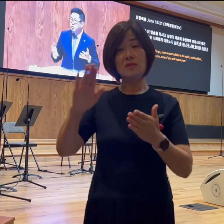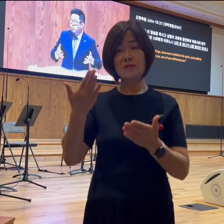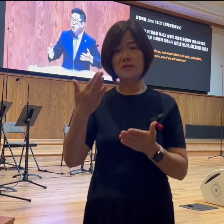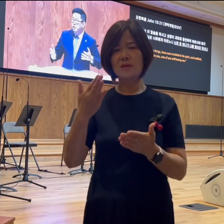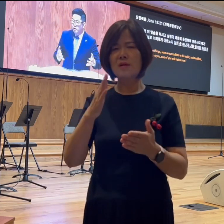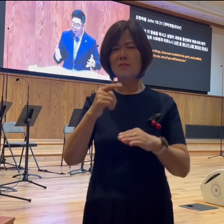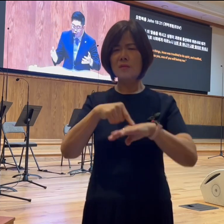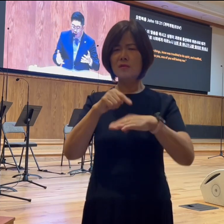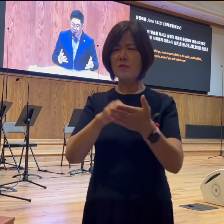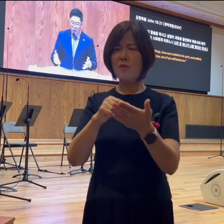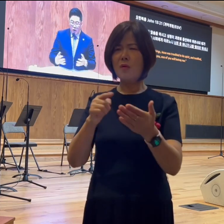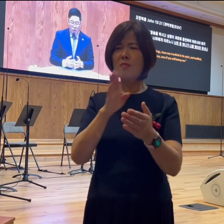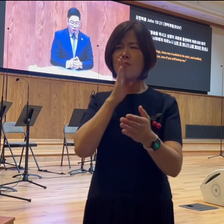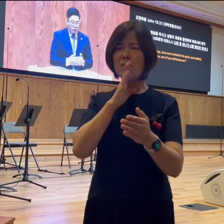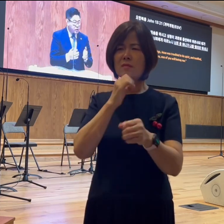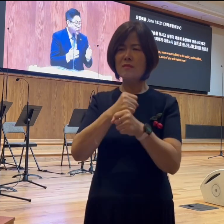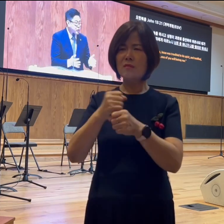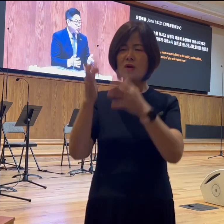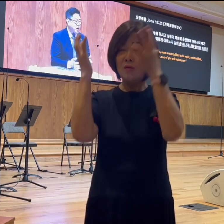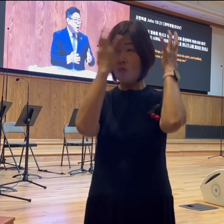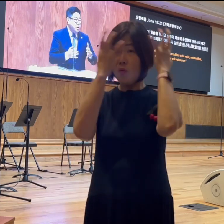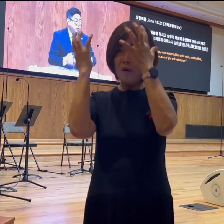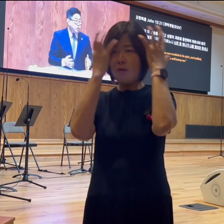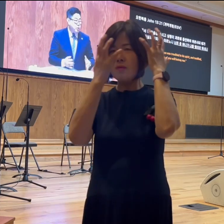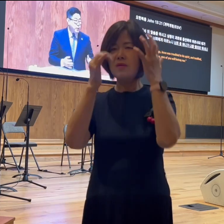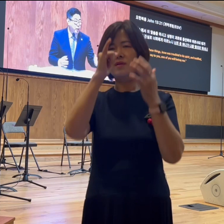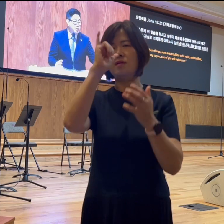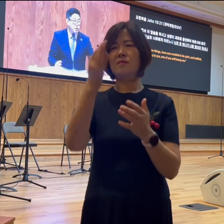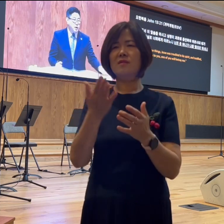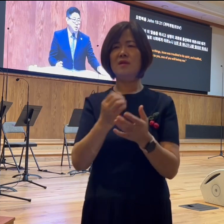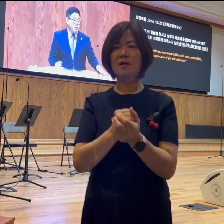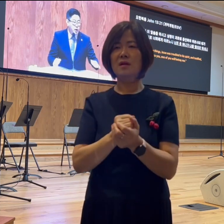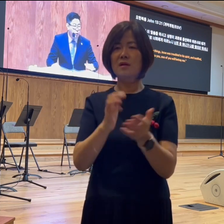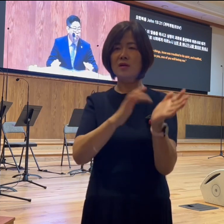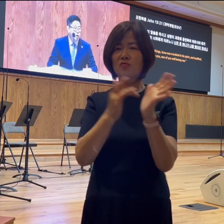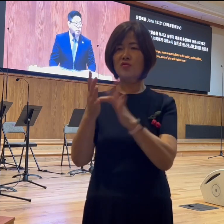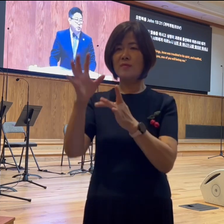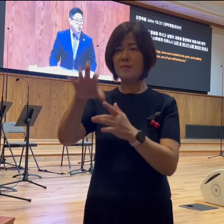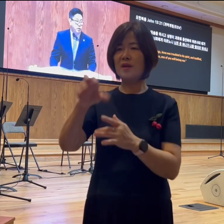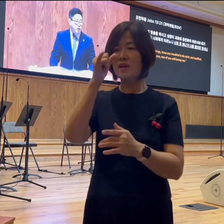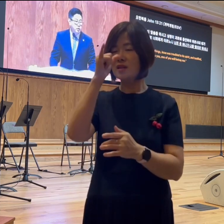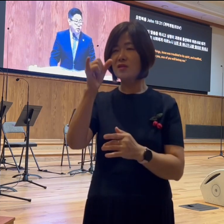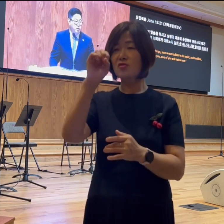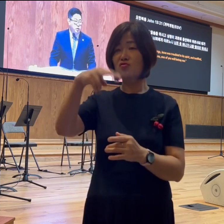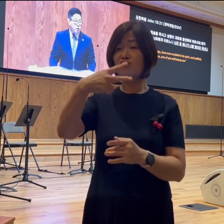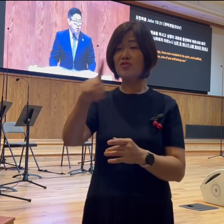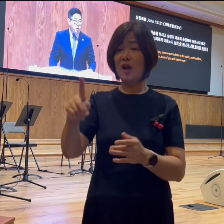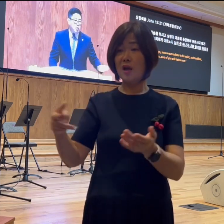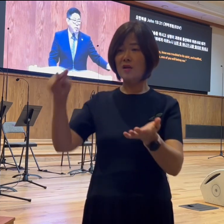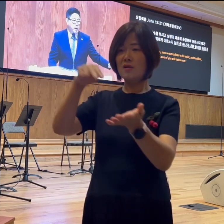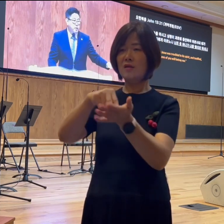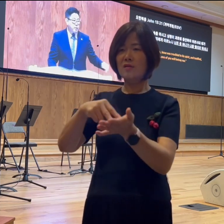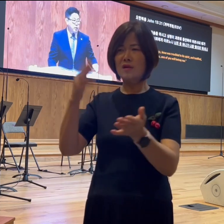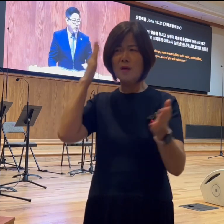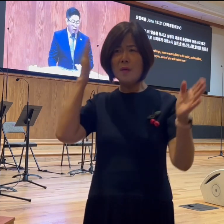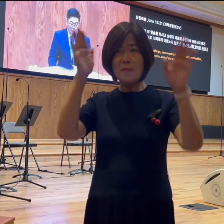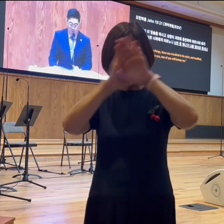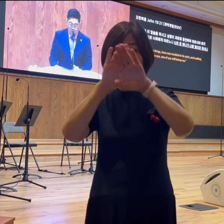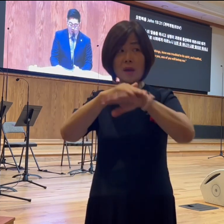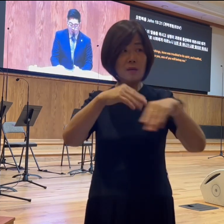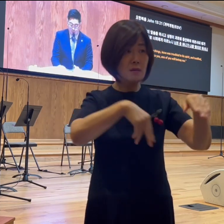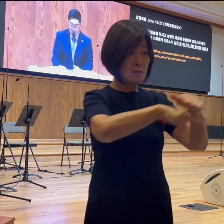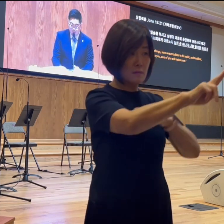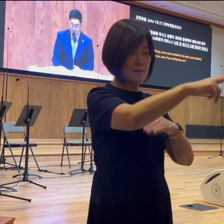서로 우왕좌왕하고 있는 그 와중에 예수님 옆에 멀쩡히 앉아있던 가룟 유다가 벌떡 일어나더니 껌껌한 밤인데 밖으로